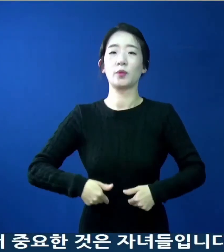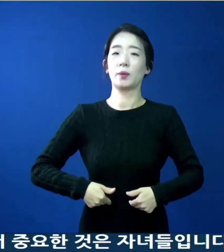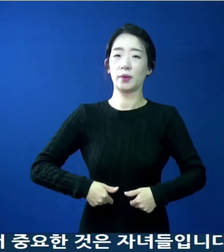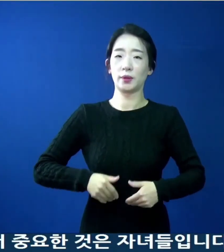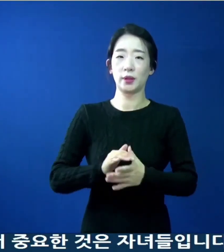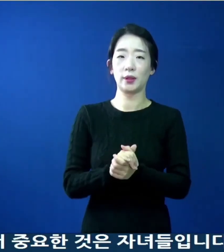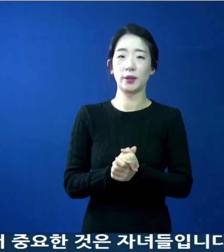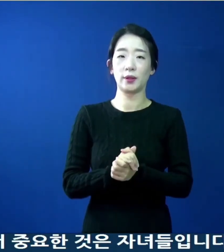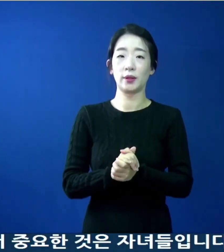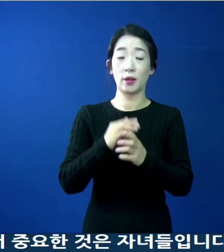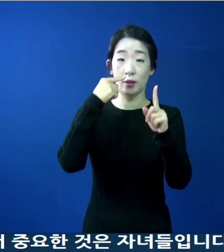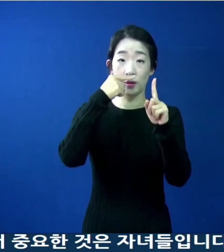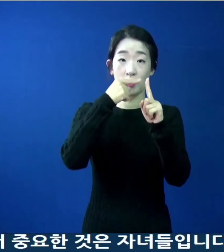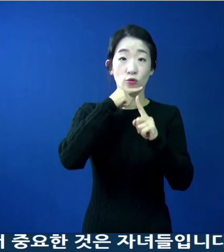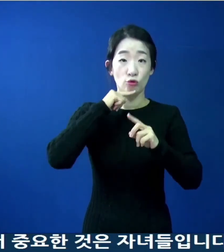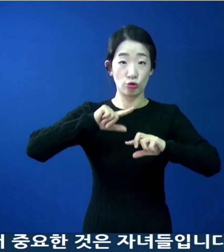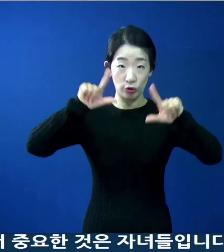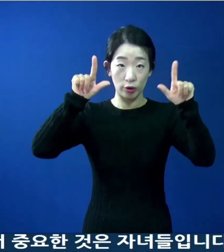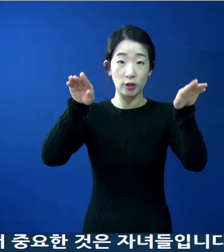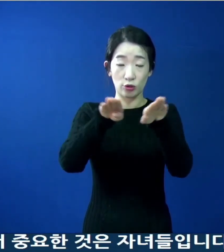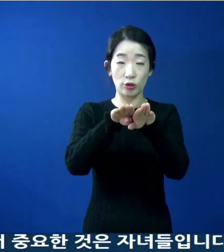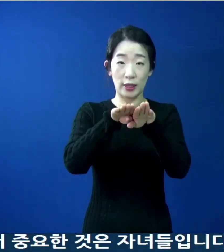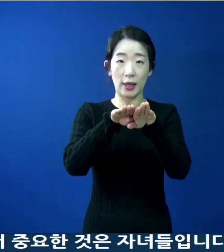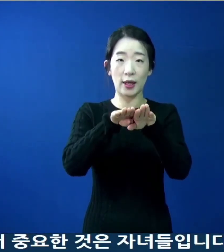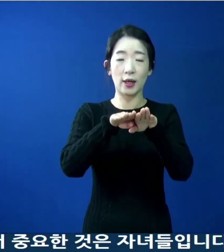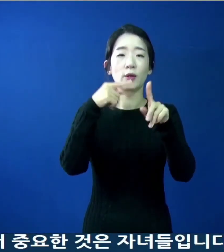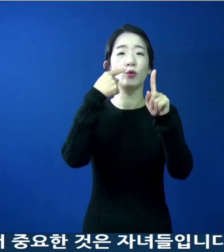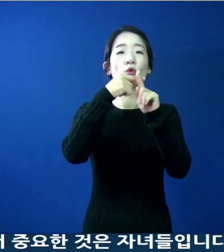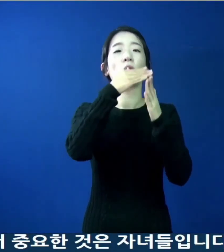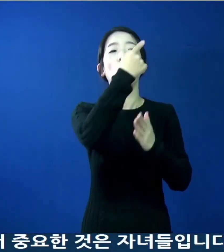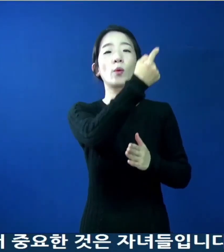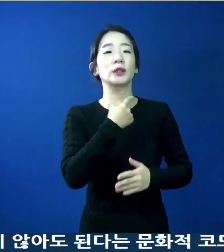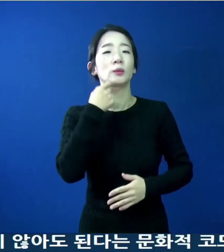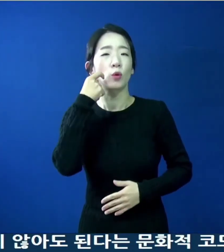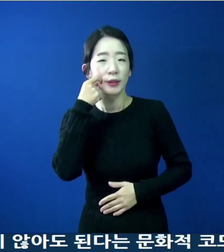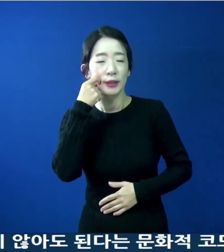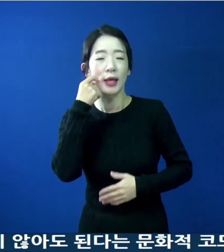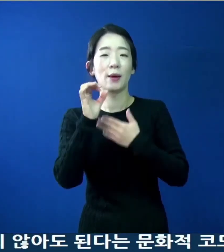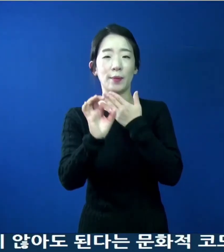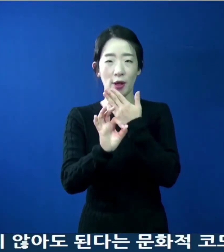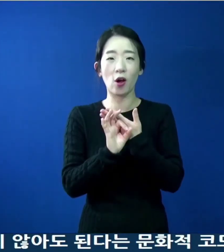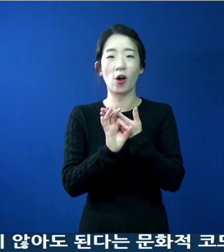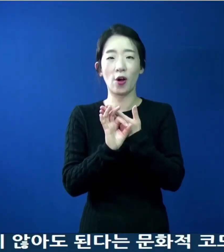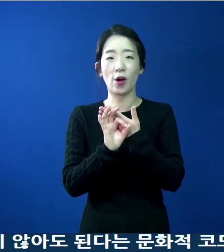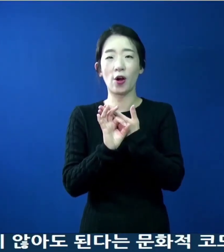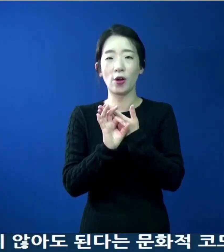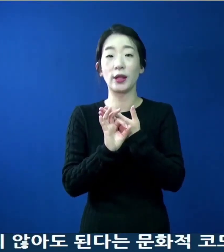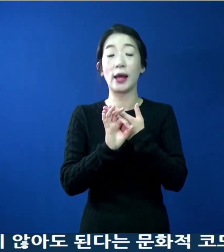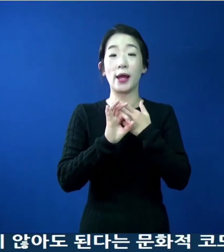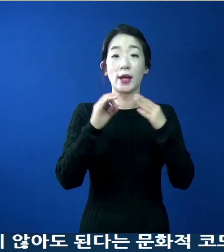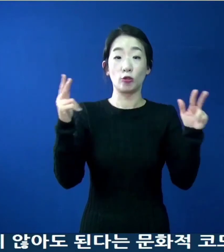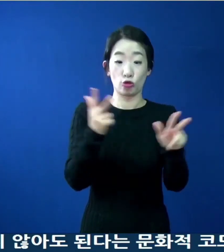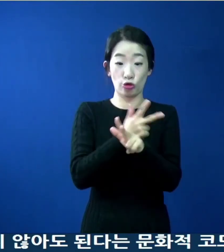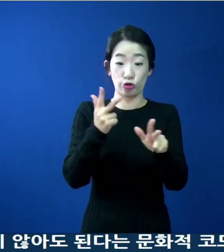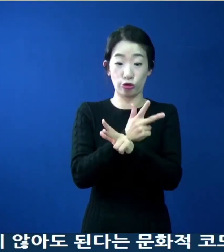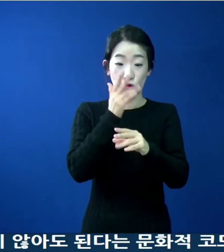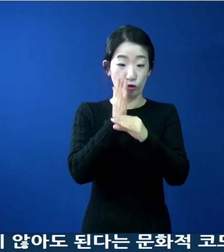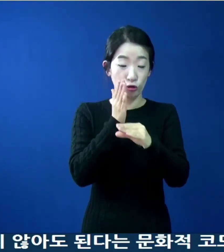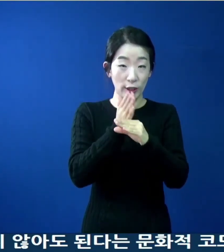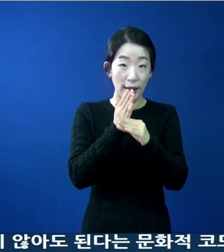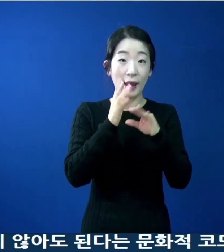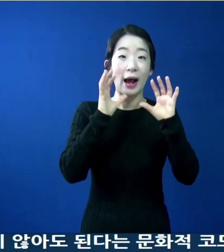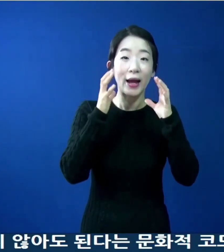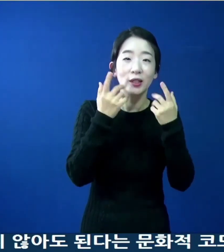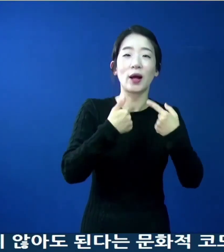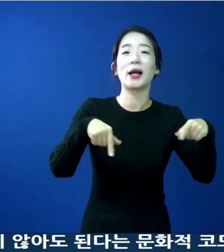주일날 교회 못 오신 자녀 가지신 분들은 주중에라도 시간 될 때 아이들하고 같이 교회 와서 예배는 못